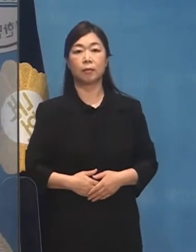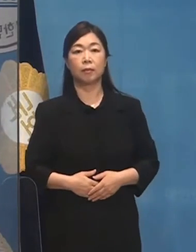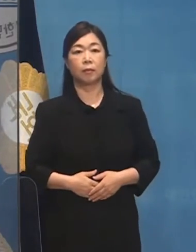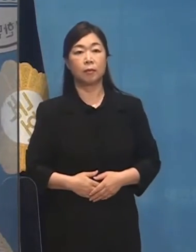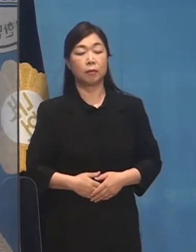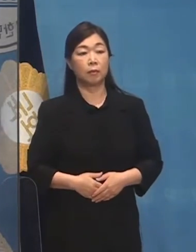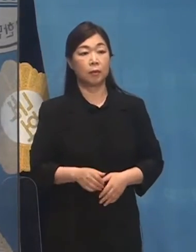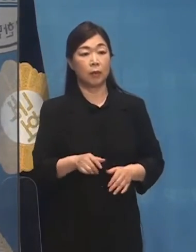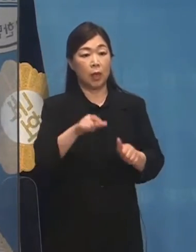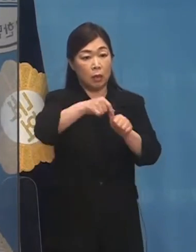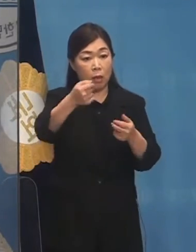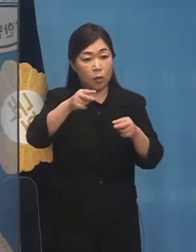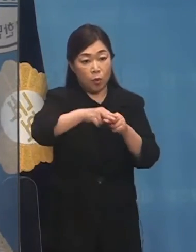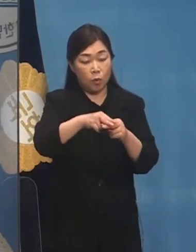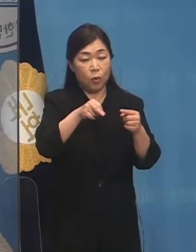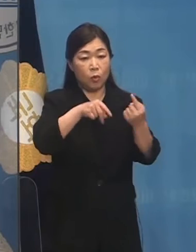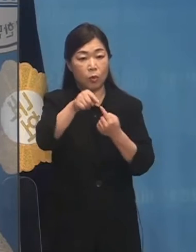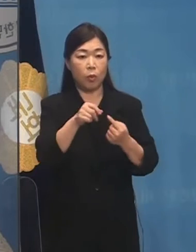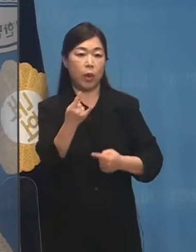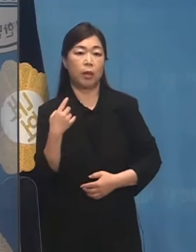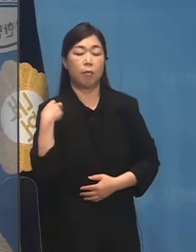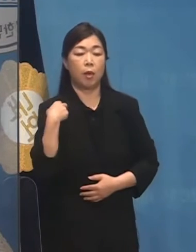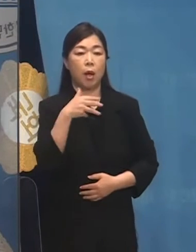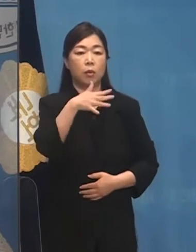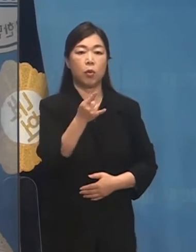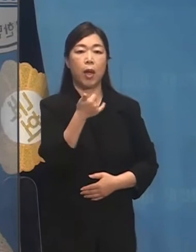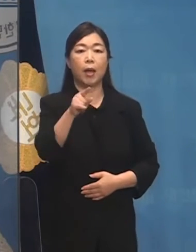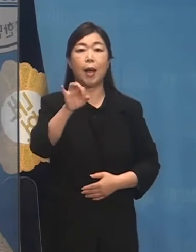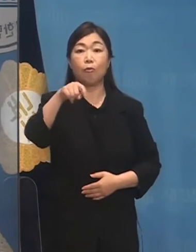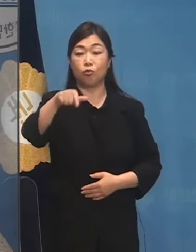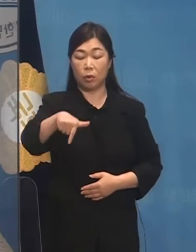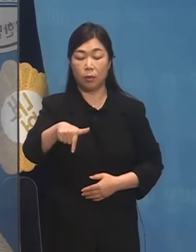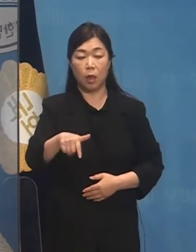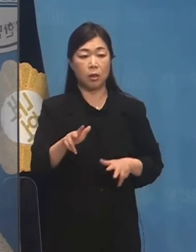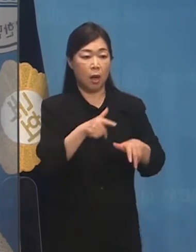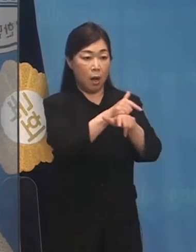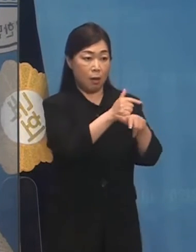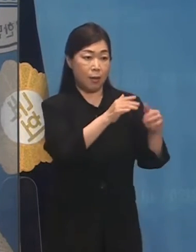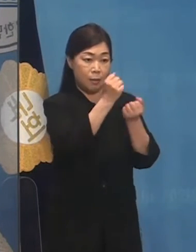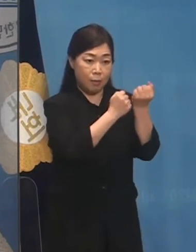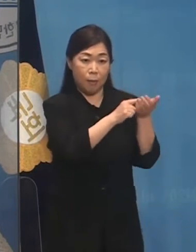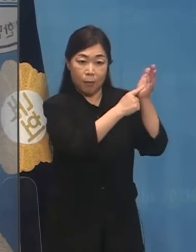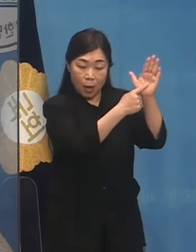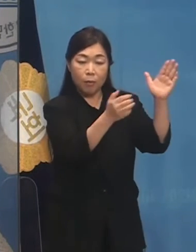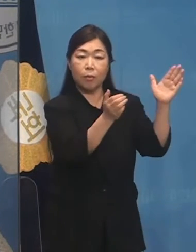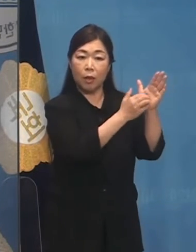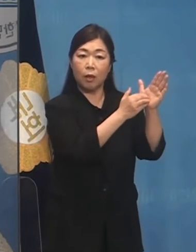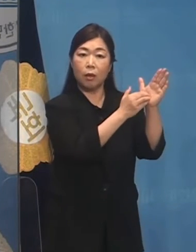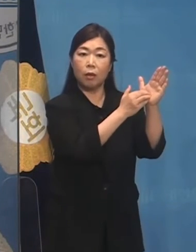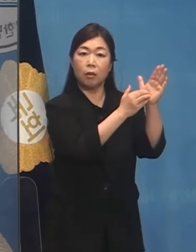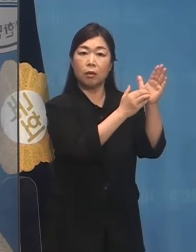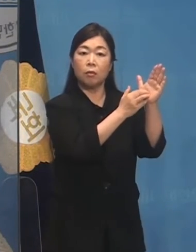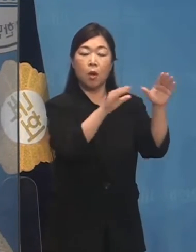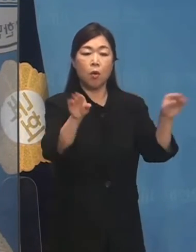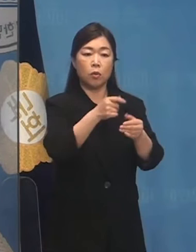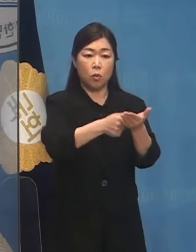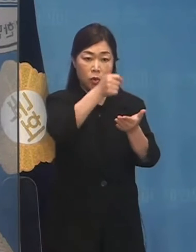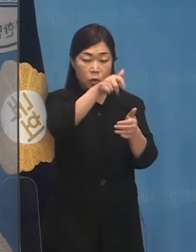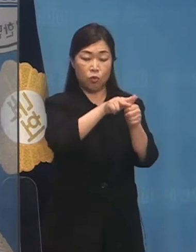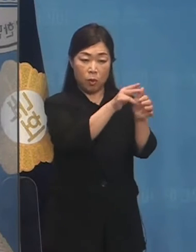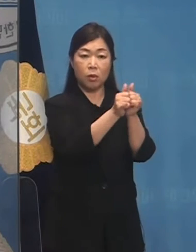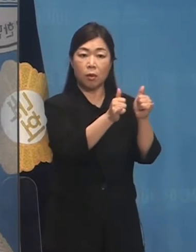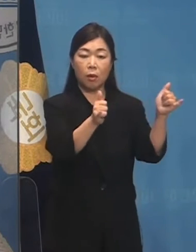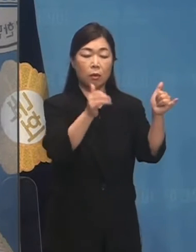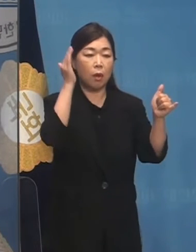예, 인사청문위원 최강욱입니다. 방금 강사께서 잘 말씀하셨지만 총리